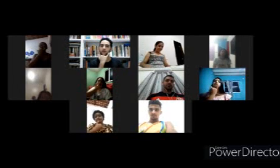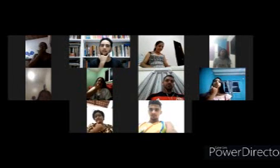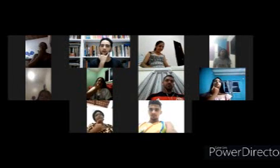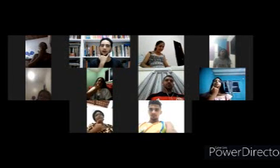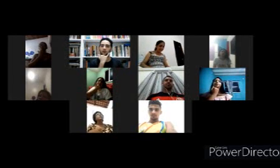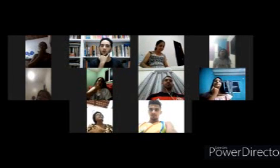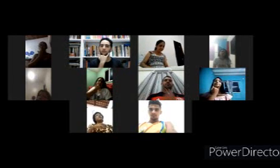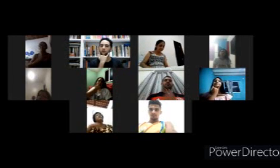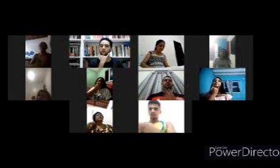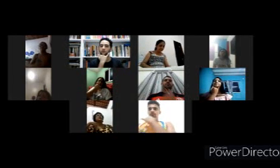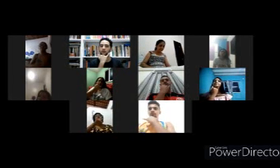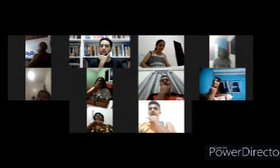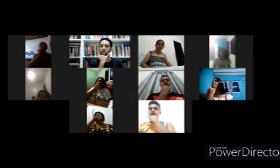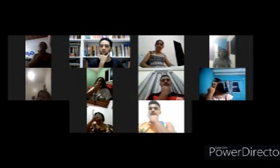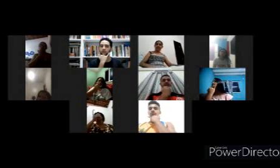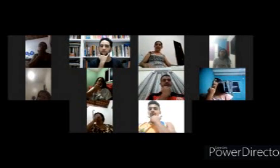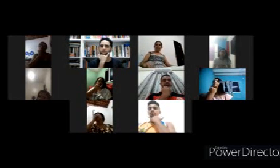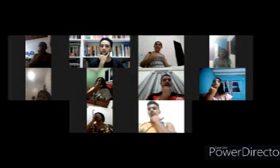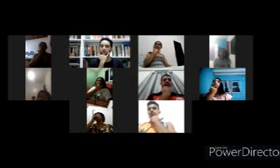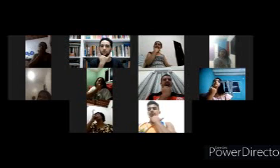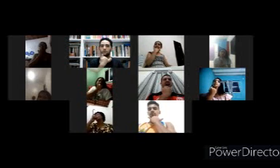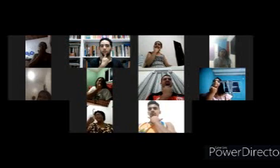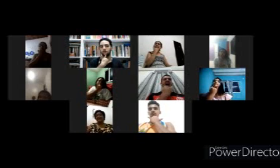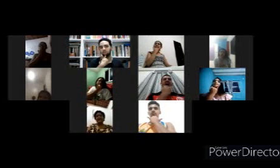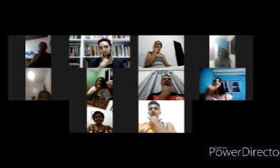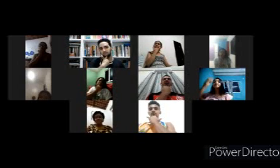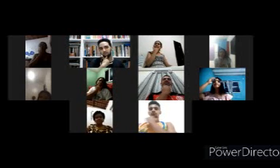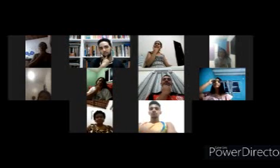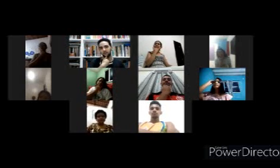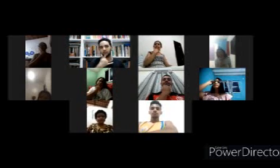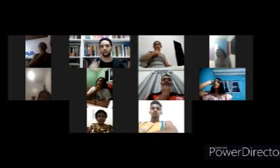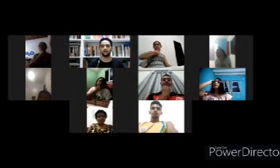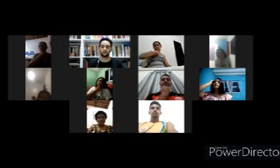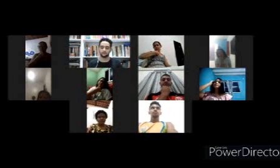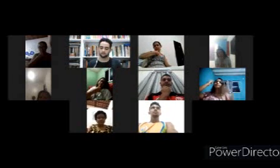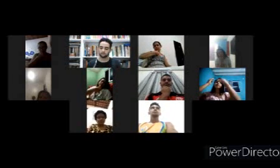botar o apoio do meu queixo muda. Desculpa, tristeza.